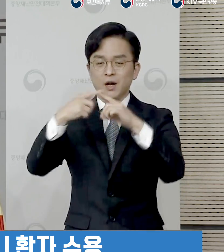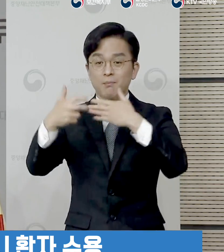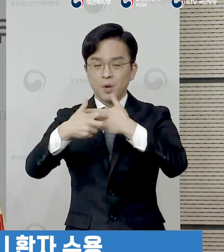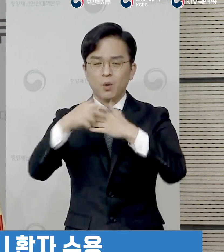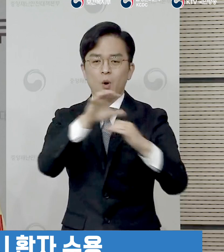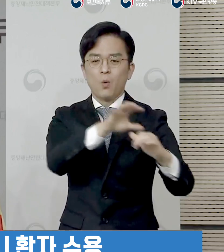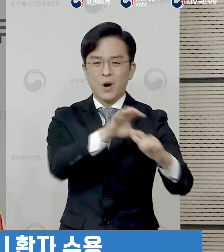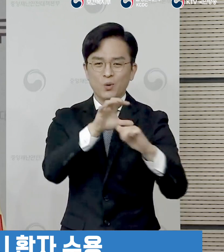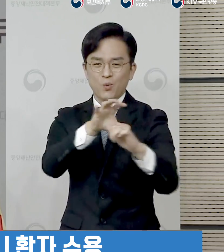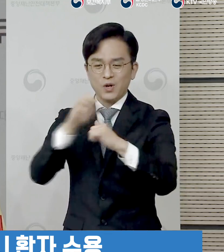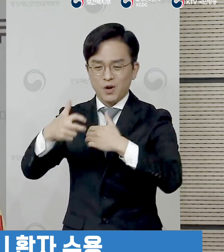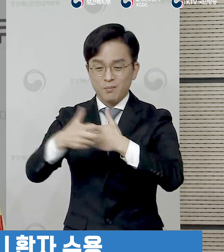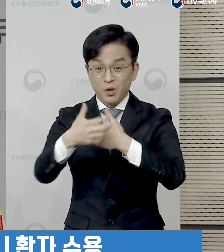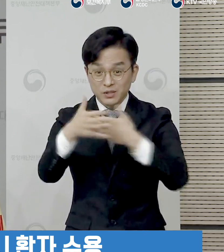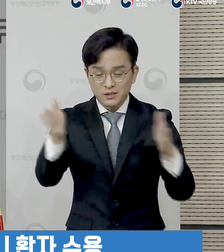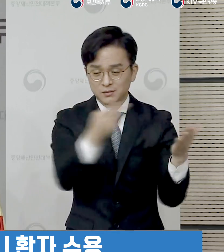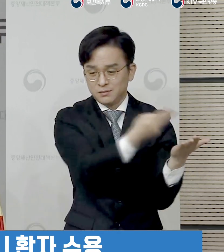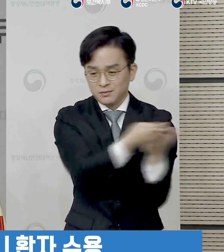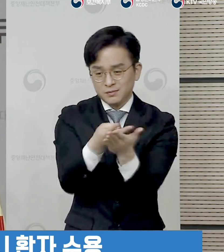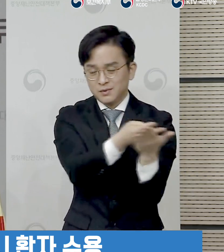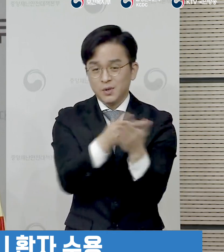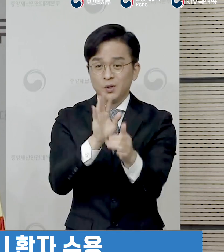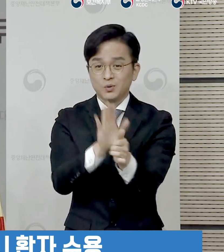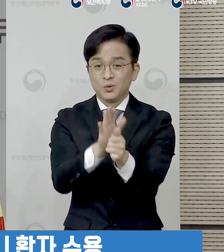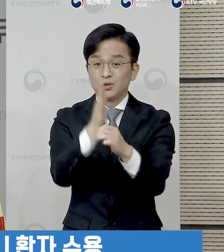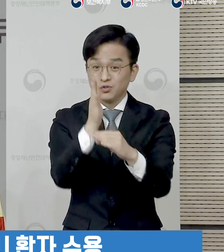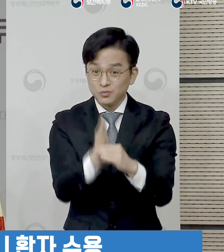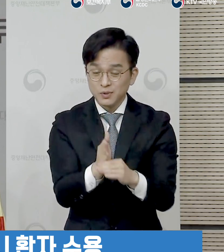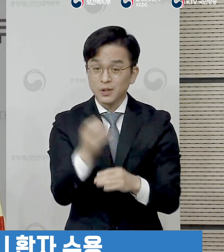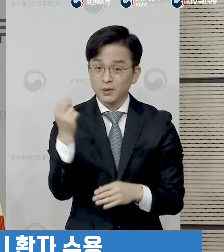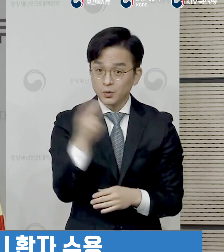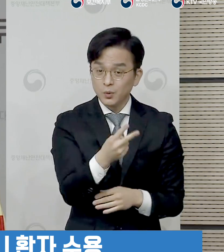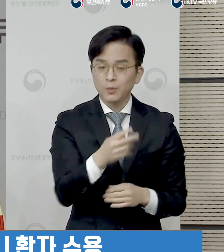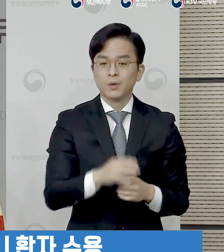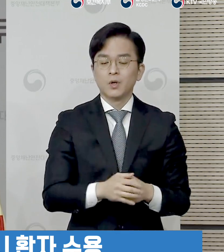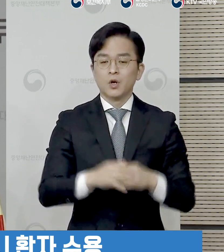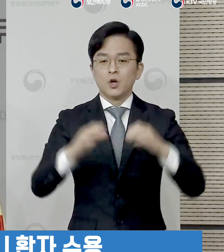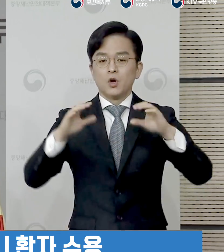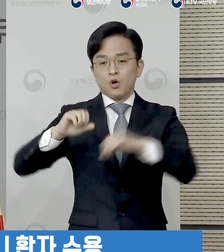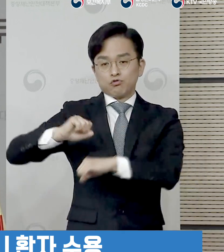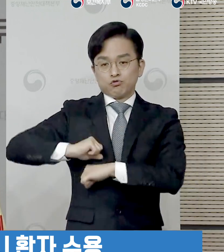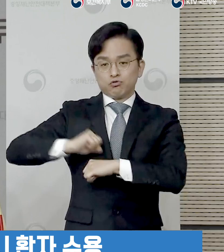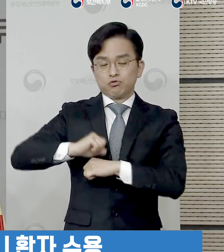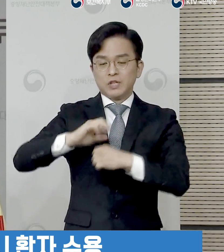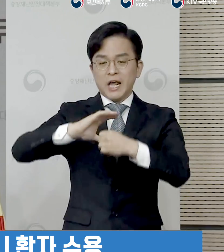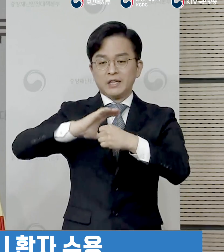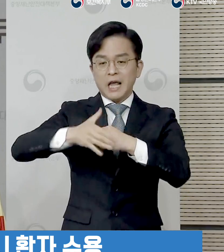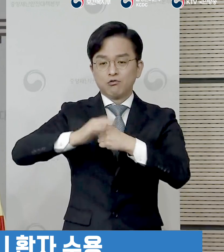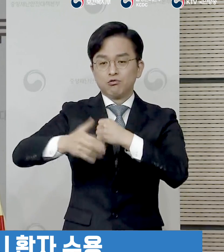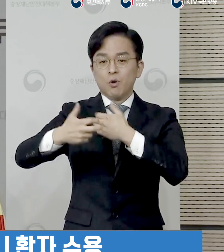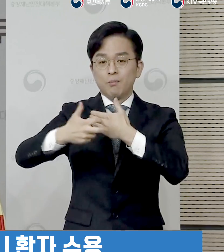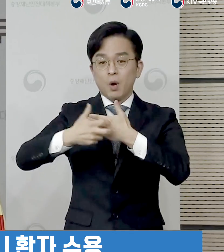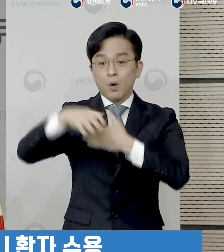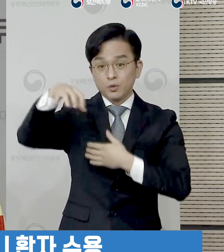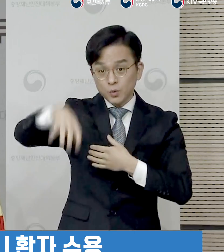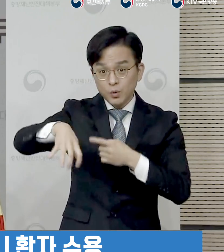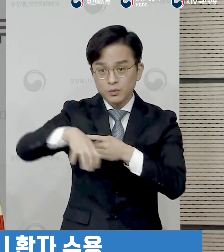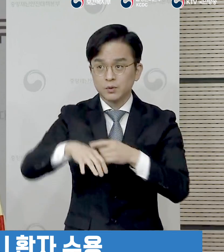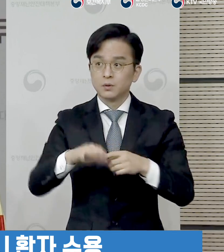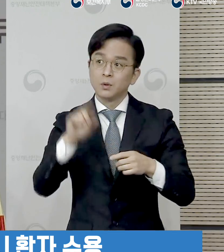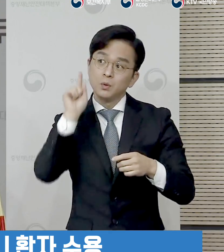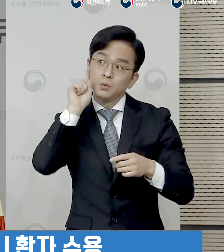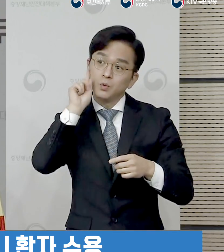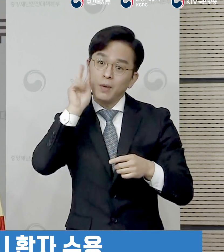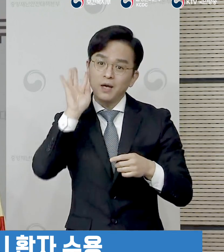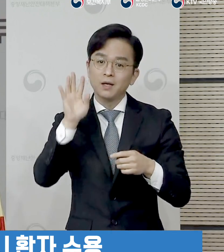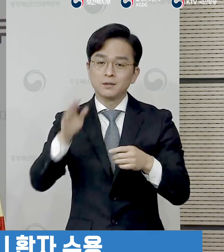있습니다. 병실 증설 시설 공사를 진행 중인 국군 대구병원은 이번 주 중 가동할 수